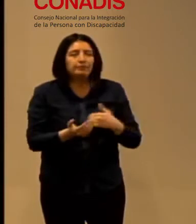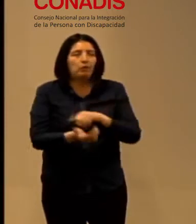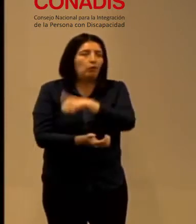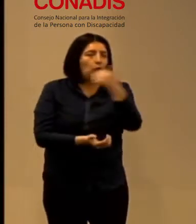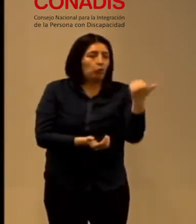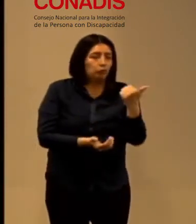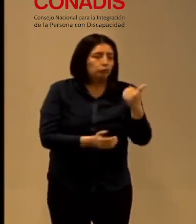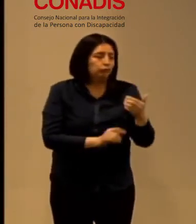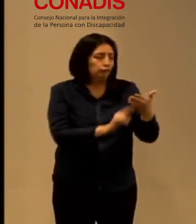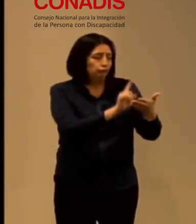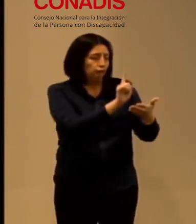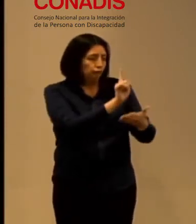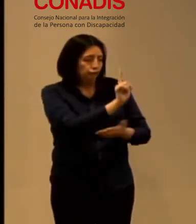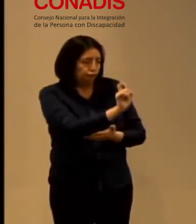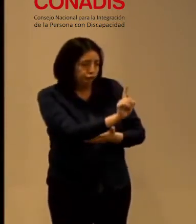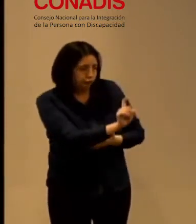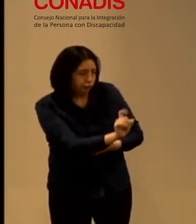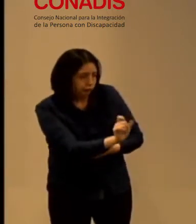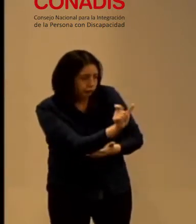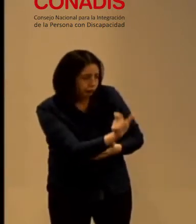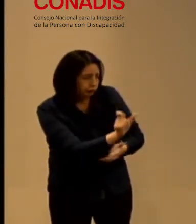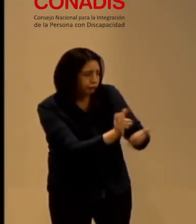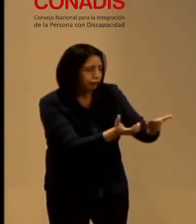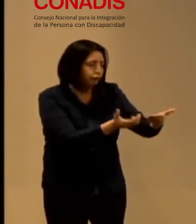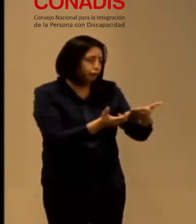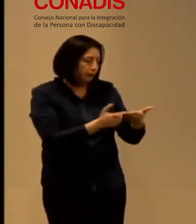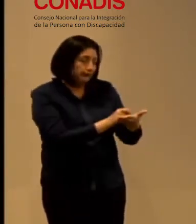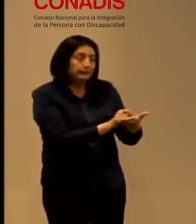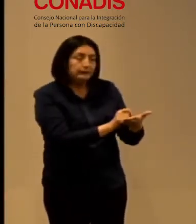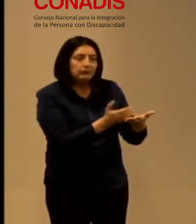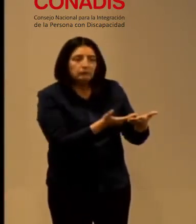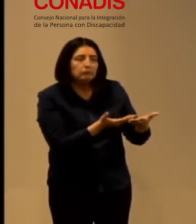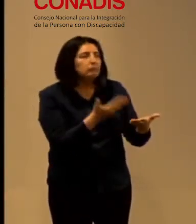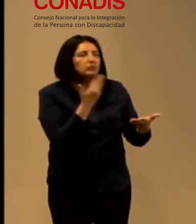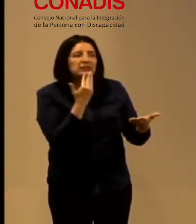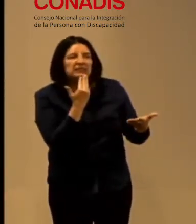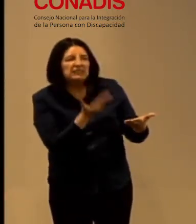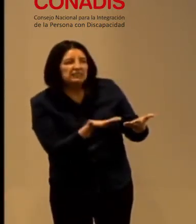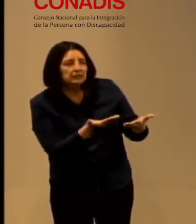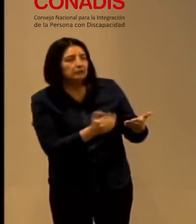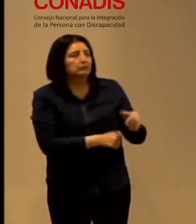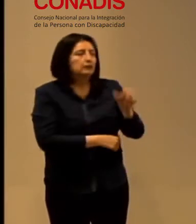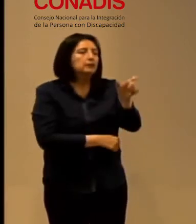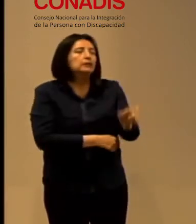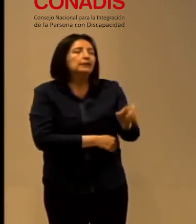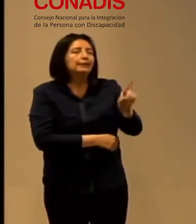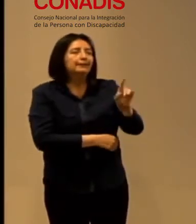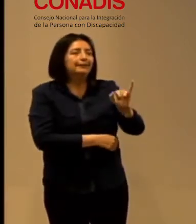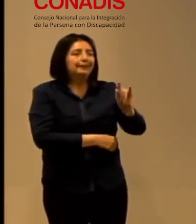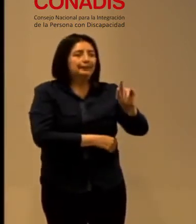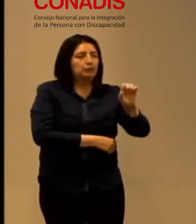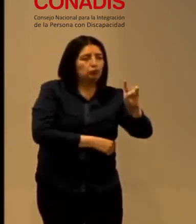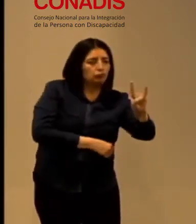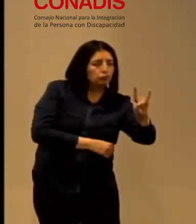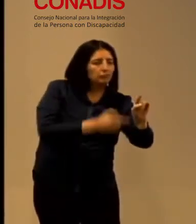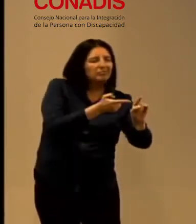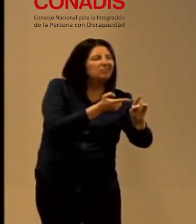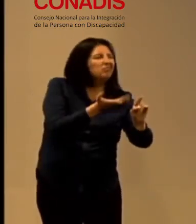encuesta, que es una encuesta y una información generada por la DIGESU, que es la Dirección